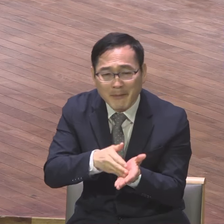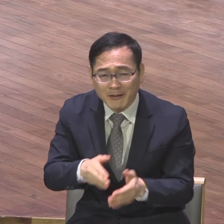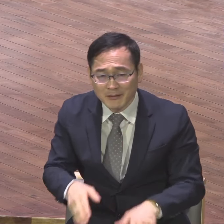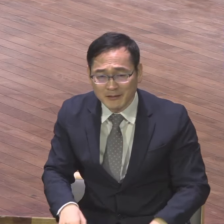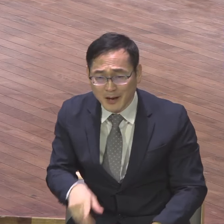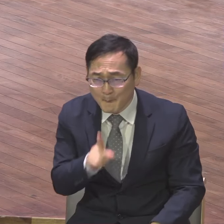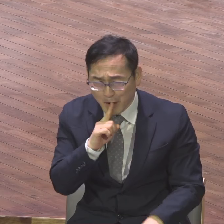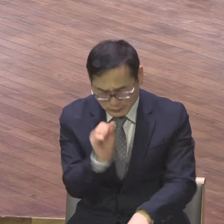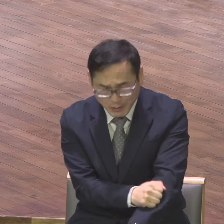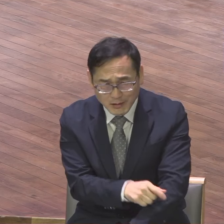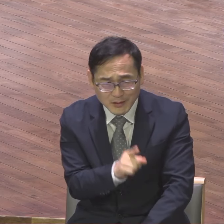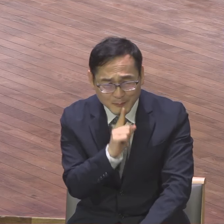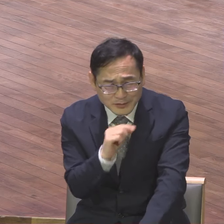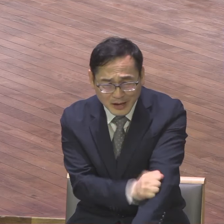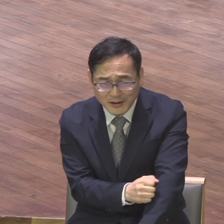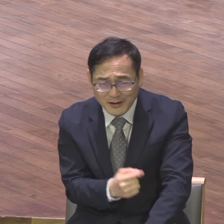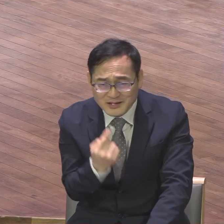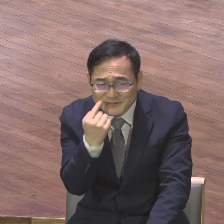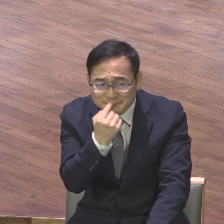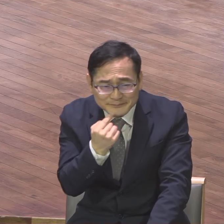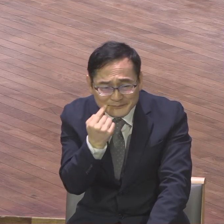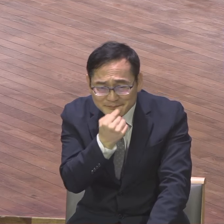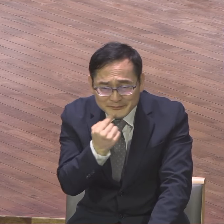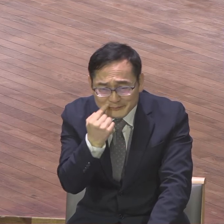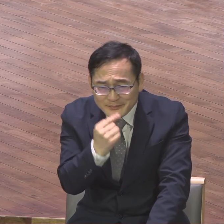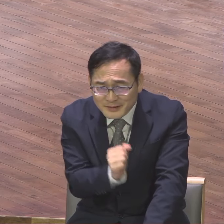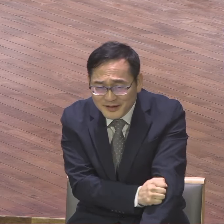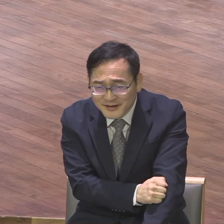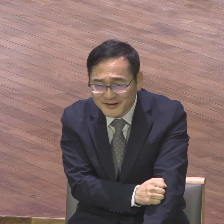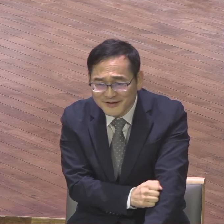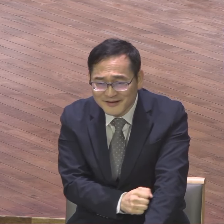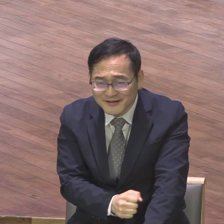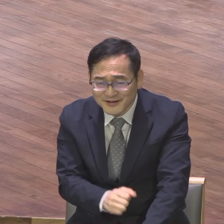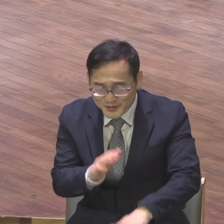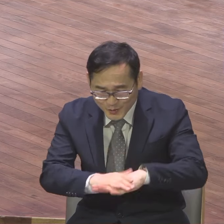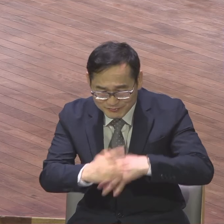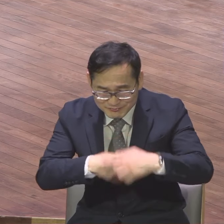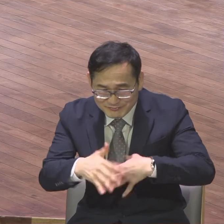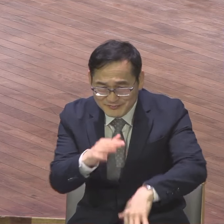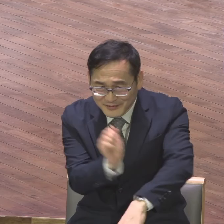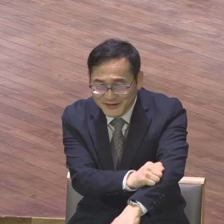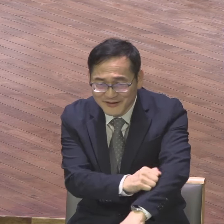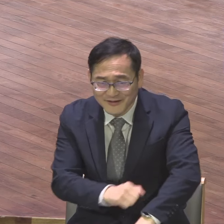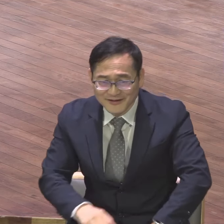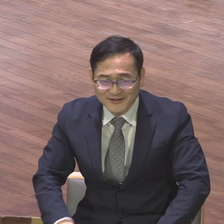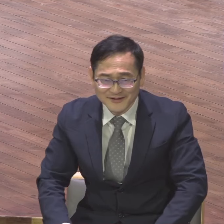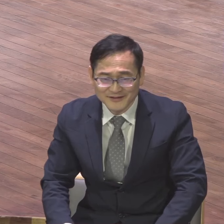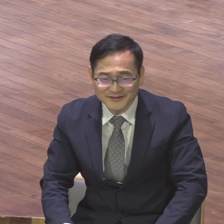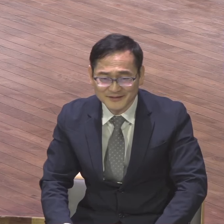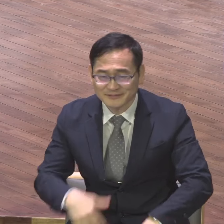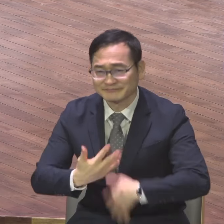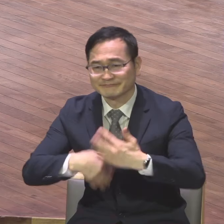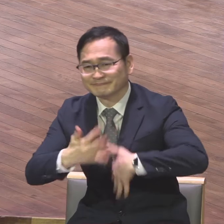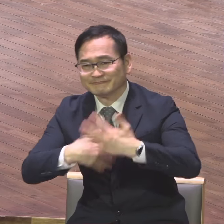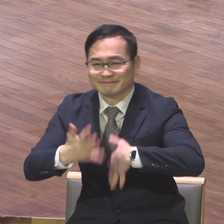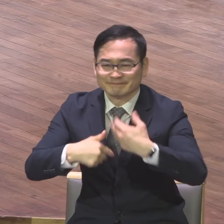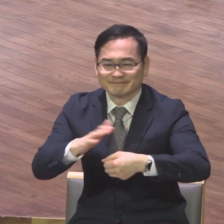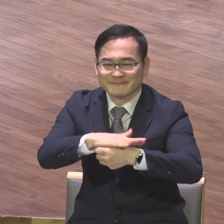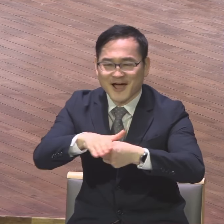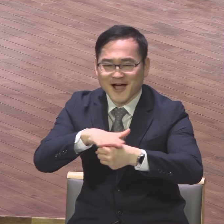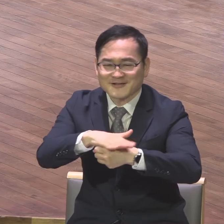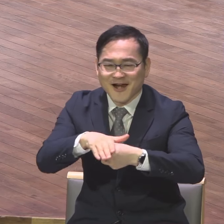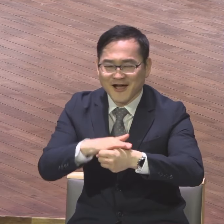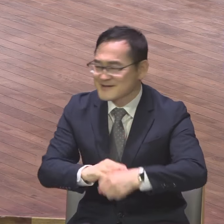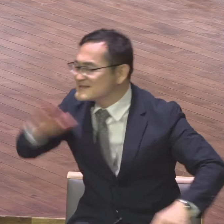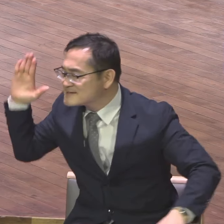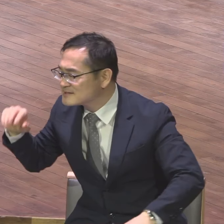잘하죠. 우리 랩너트들요. 잘하면서 교회에서요. 여러분 잘 자라면요. 스승이 됩니다. 다름이 다르지요.